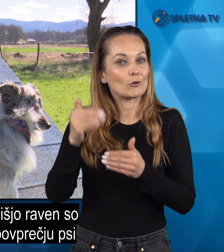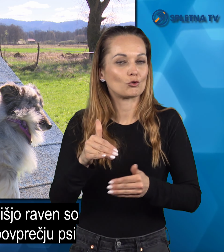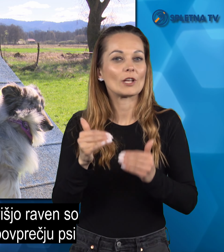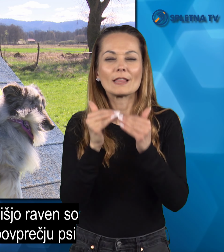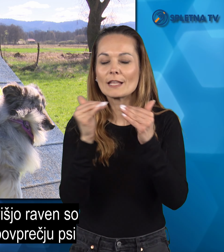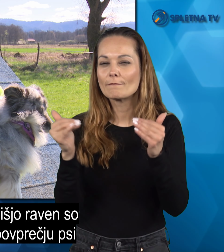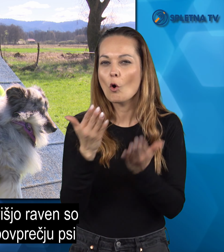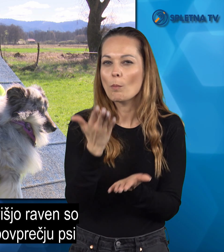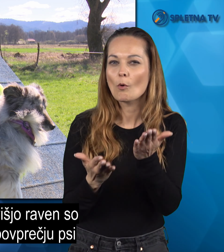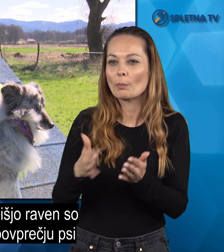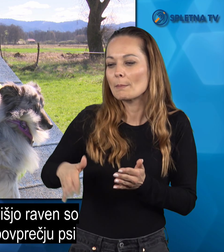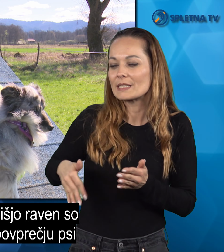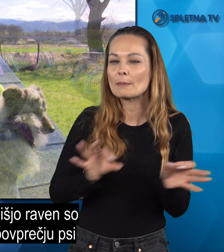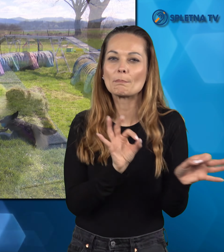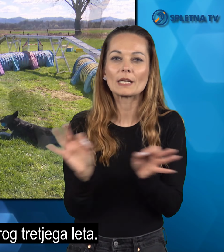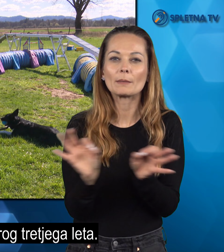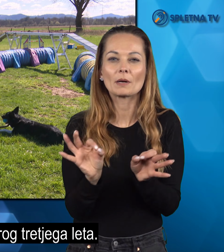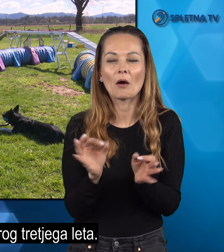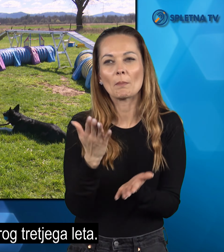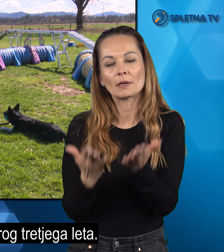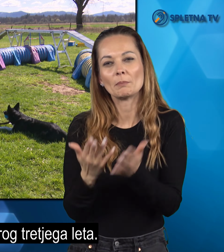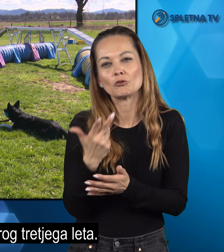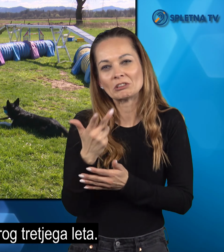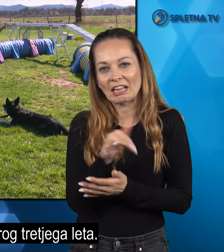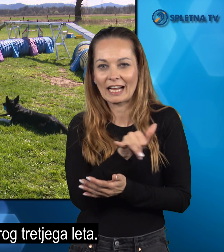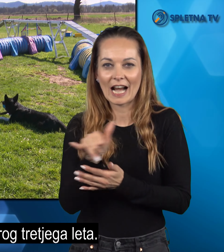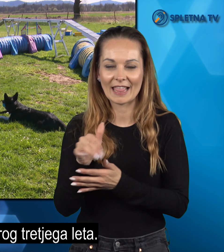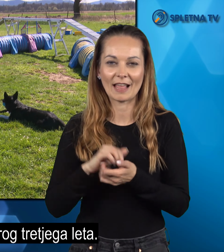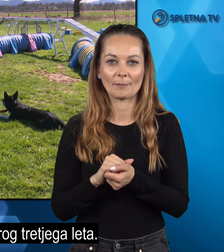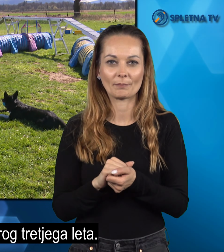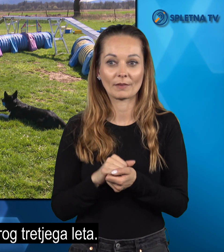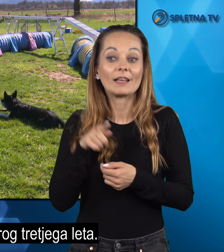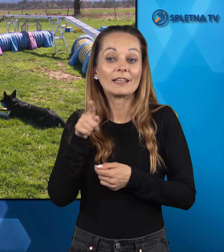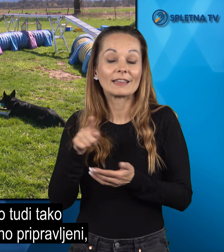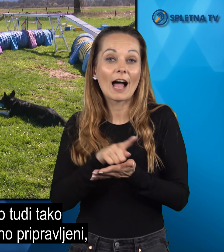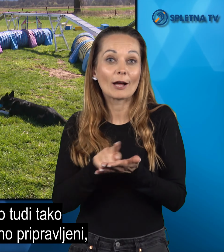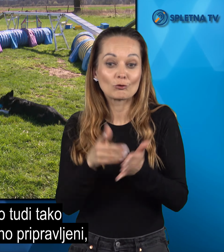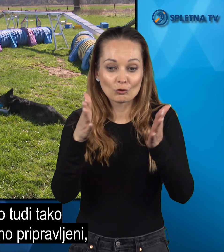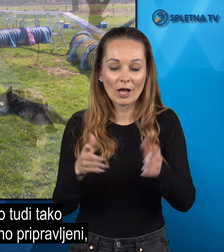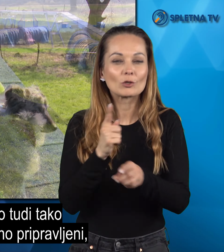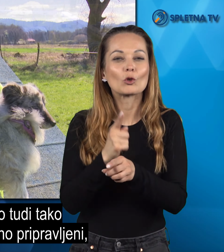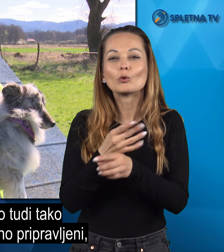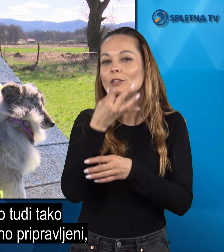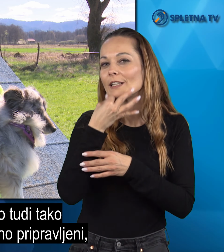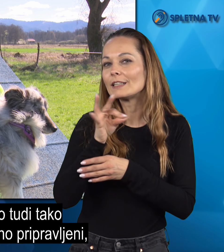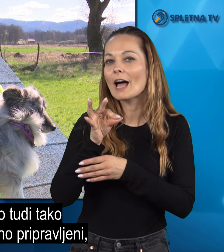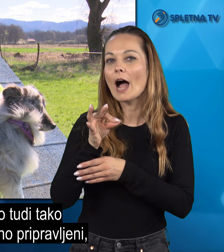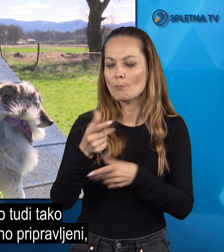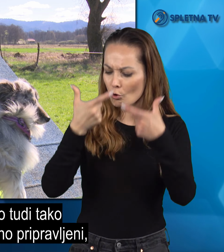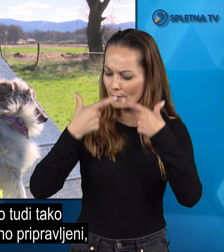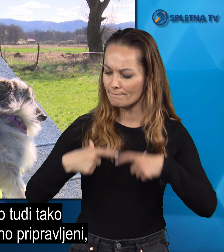višji nivo so pa tako v povprečju psi pripravljeni okrog 3. leta. In takrat so tudi tako